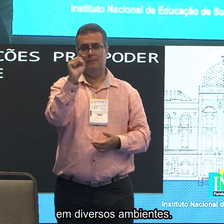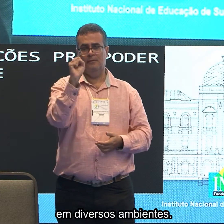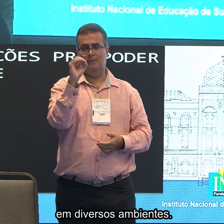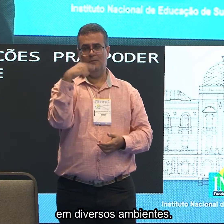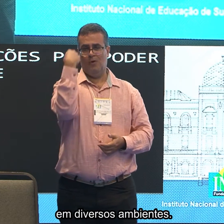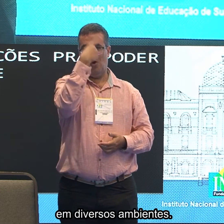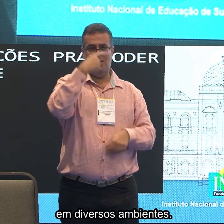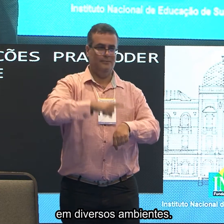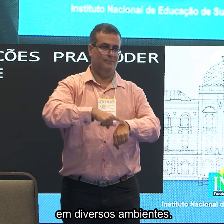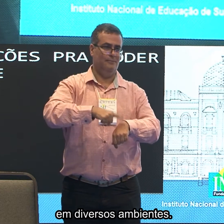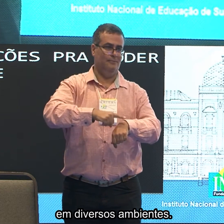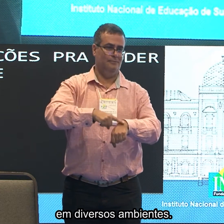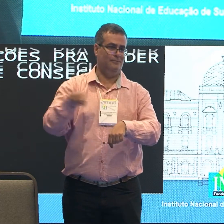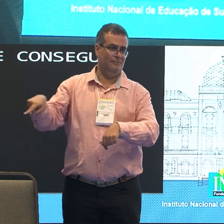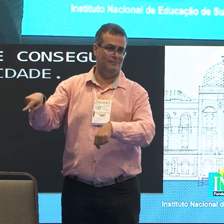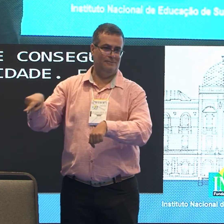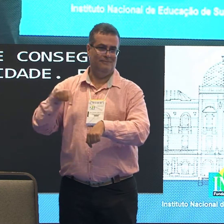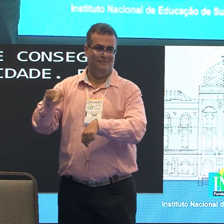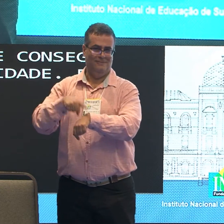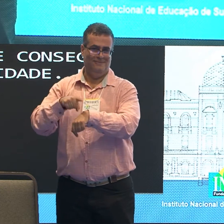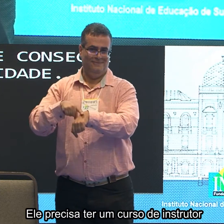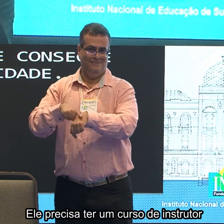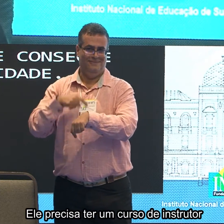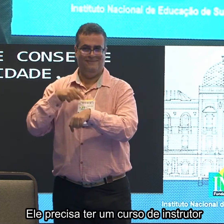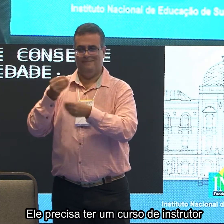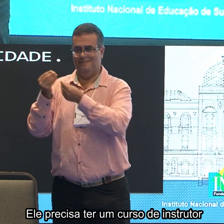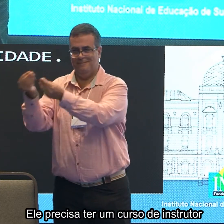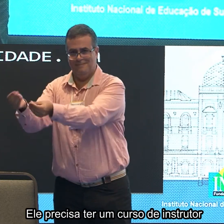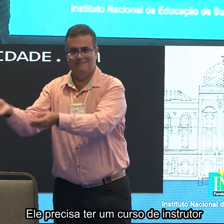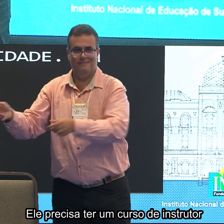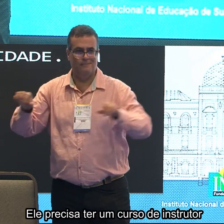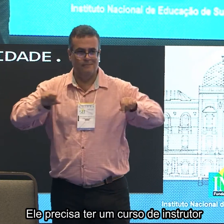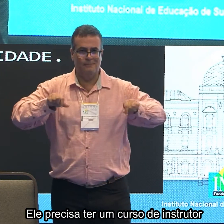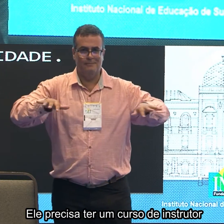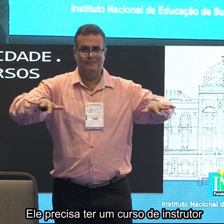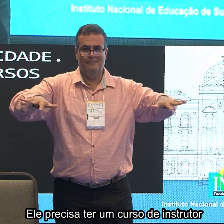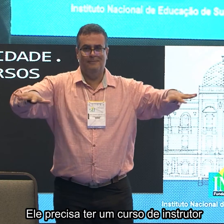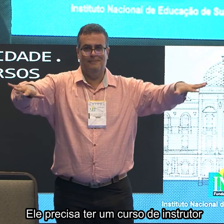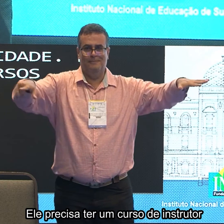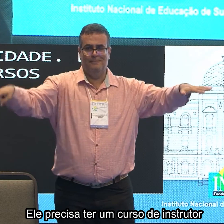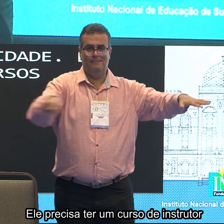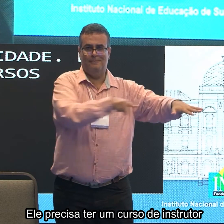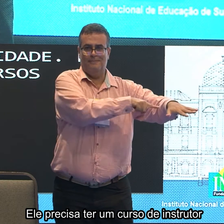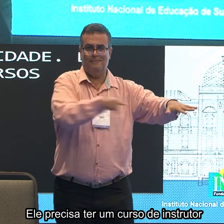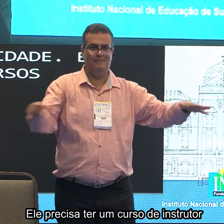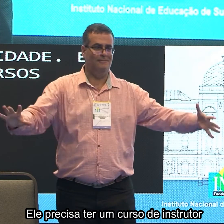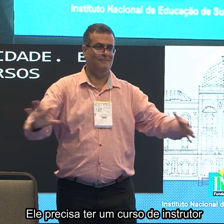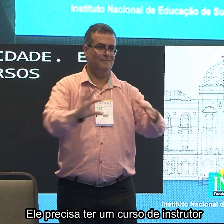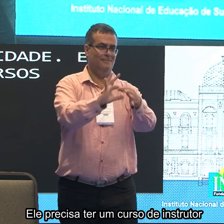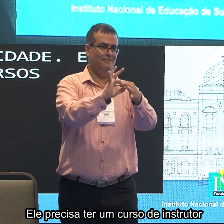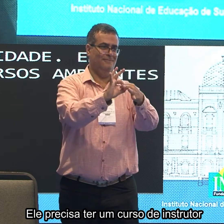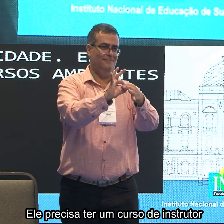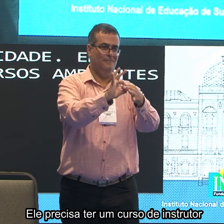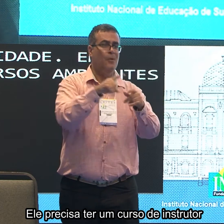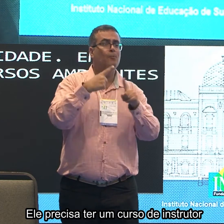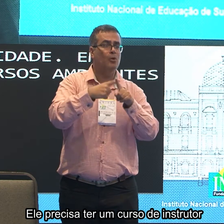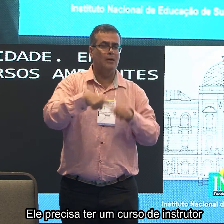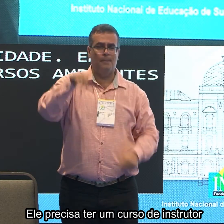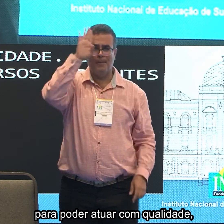diversos ambientes, tendo 180 horas, ele precisa ter um curso de instrutor para